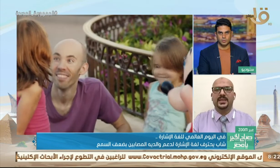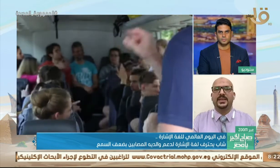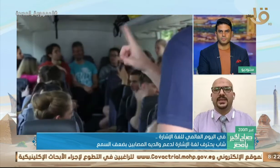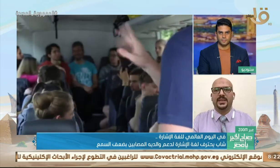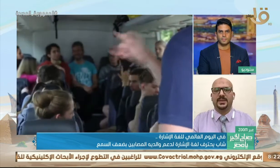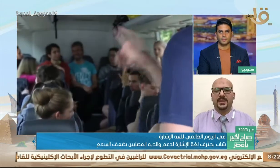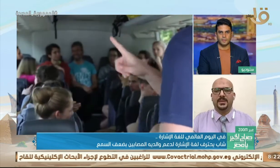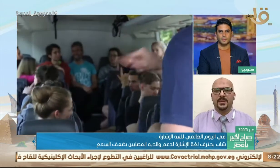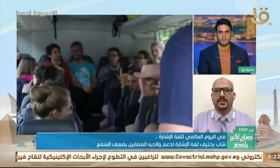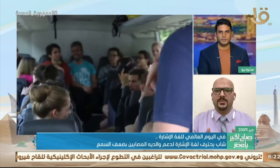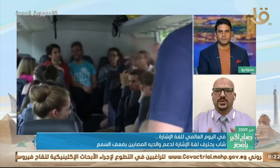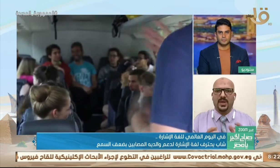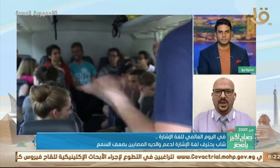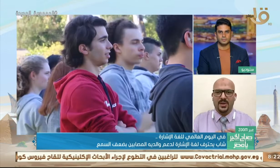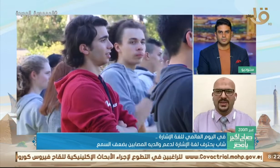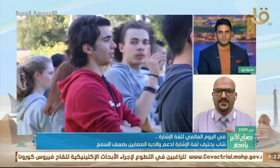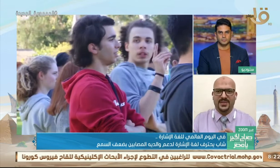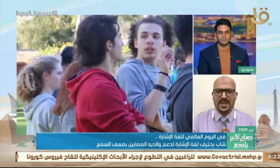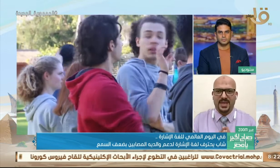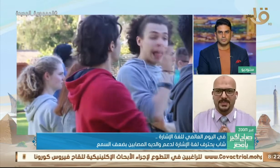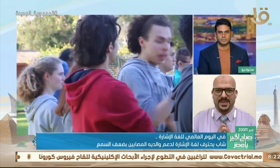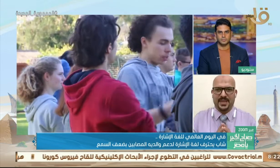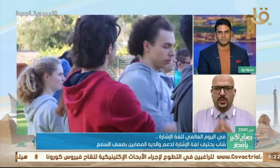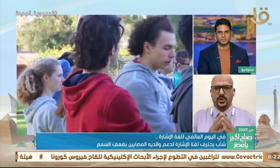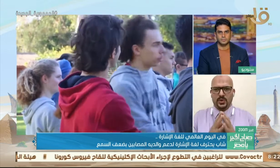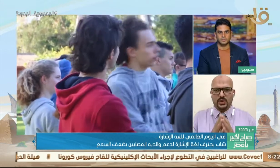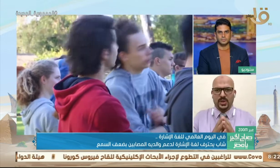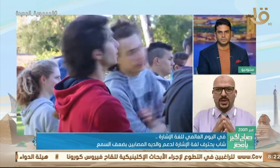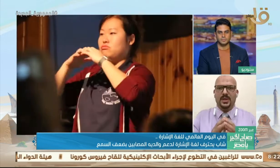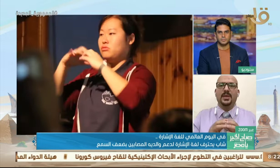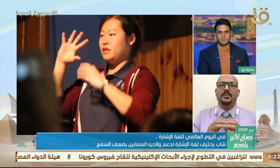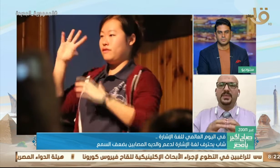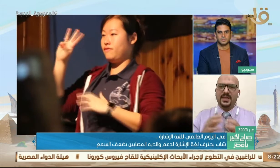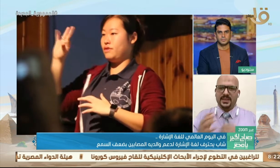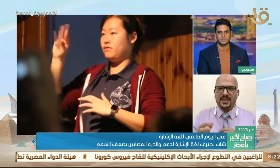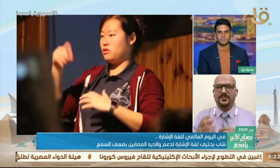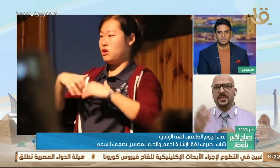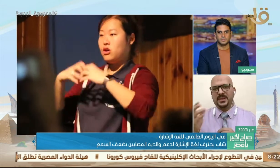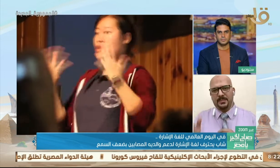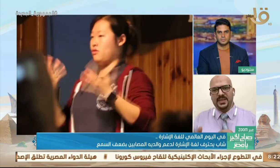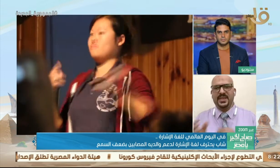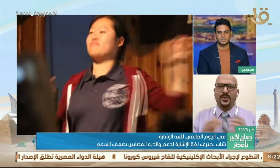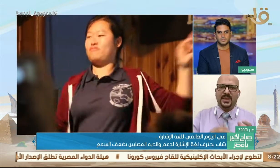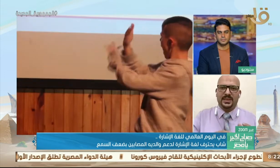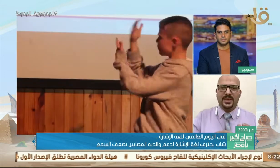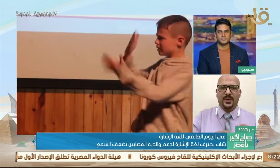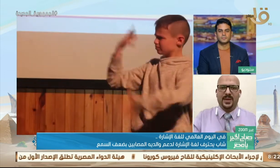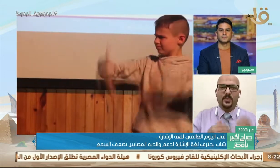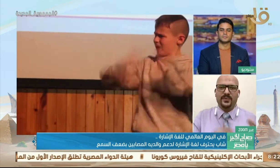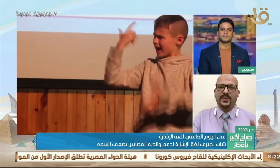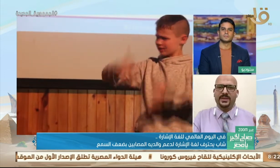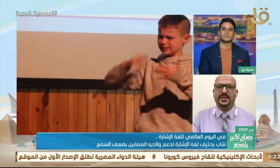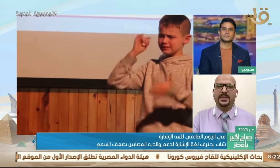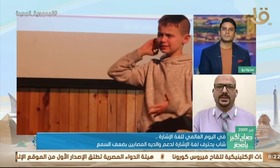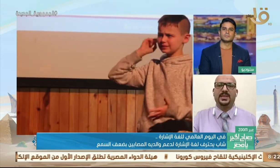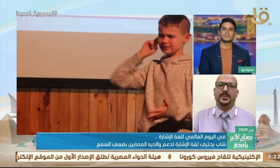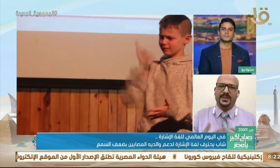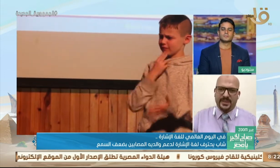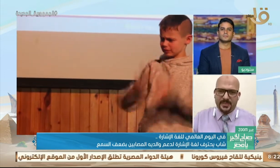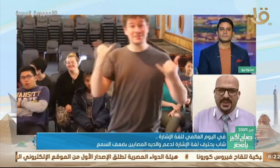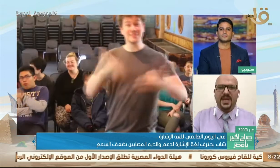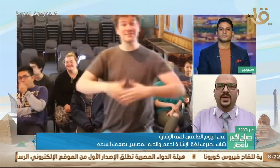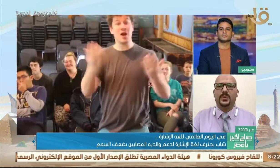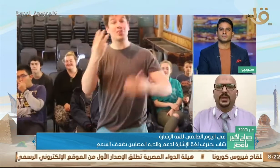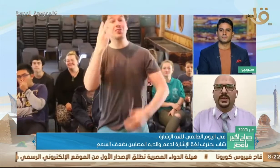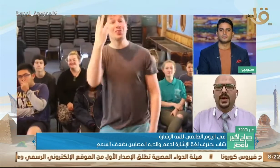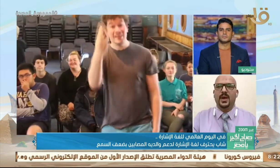بالظبط، مظبوط؟ لأن المصطلحات نفسها بتاعت لغة الإشارة بتختلف من دولة لدولة وفقا